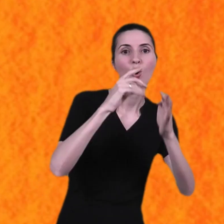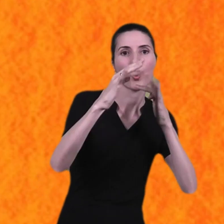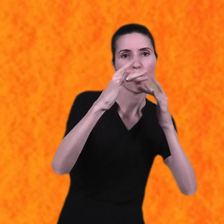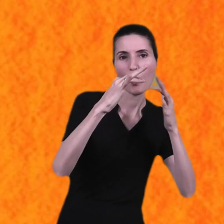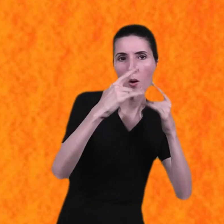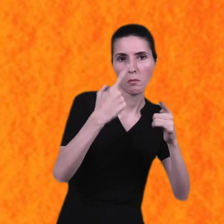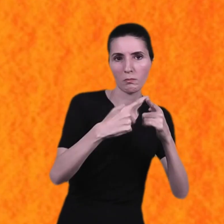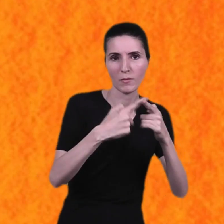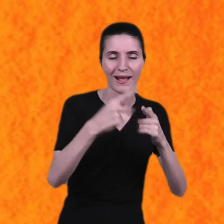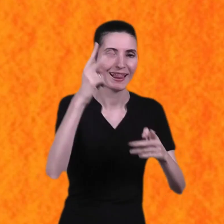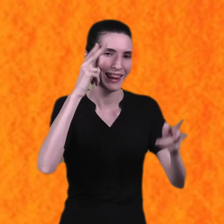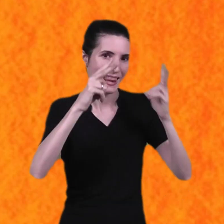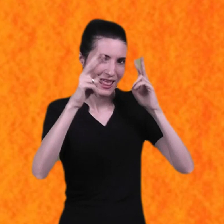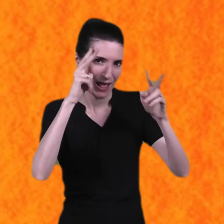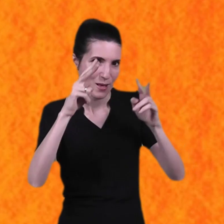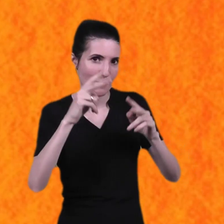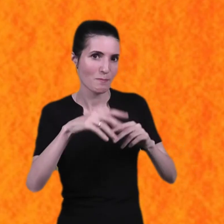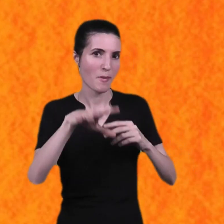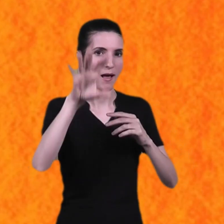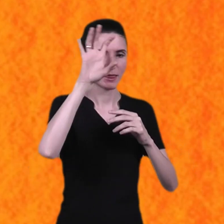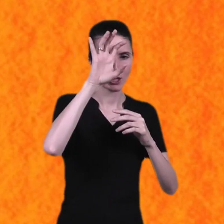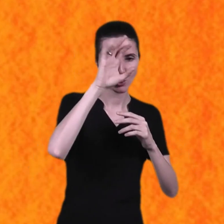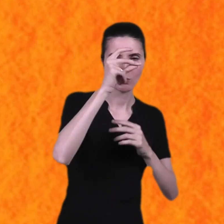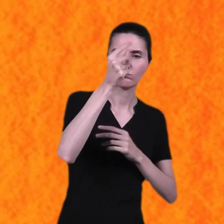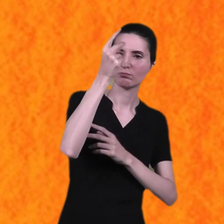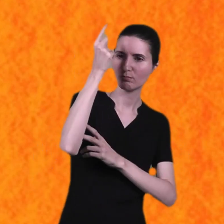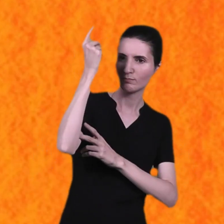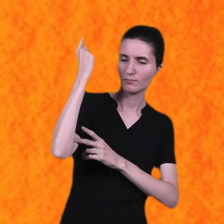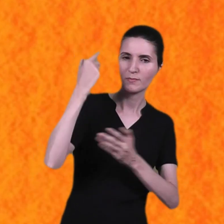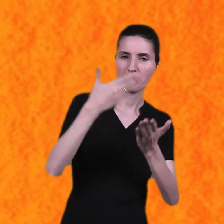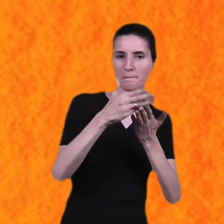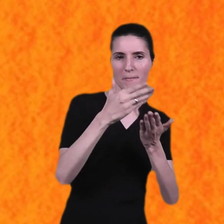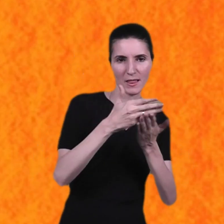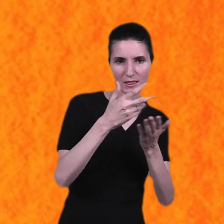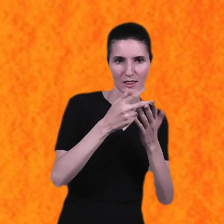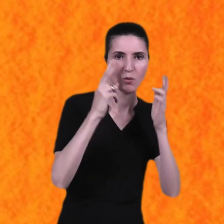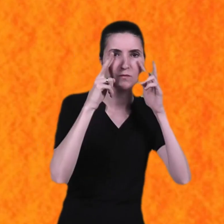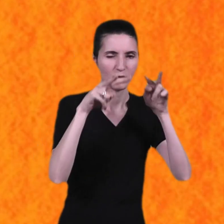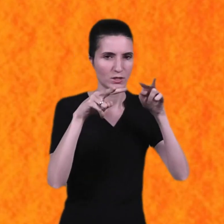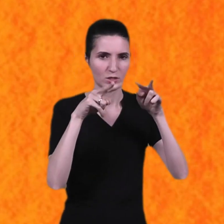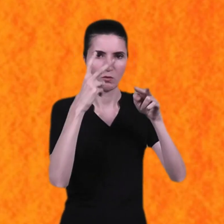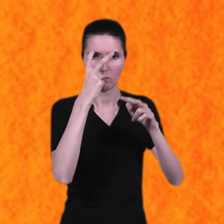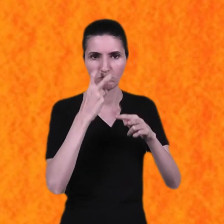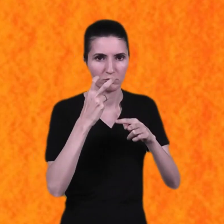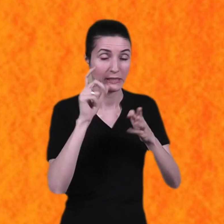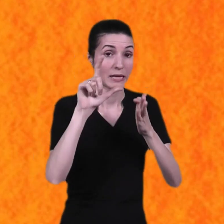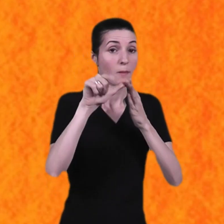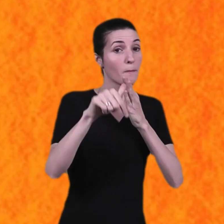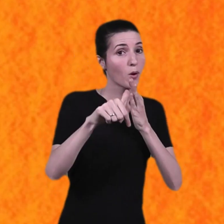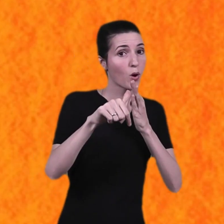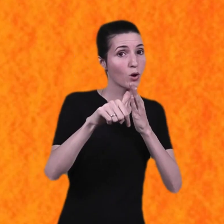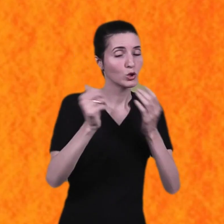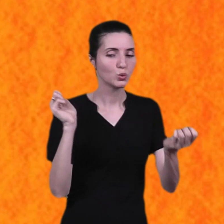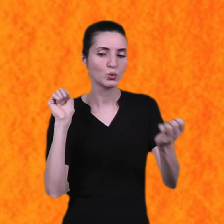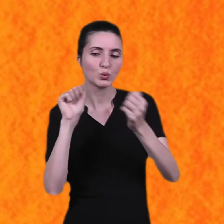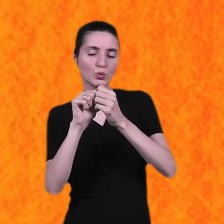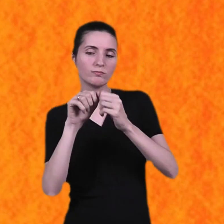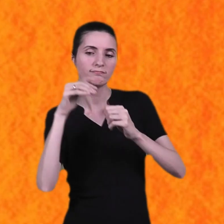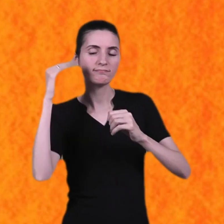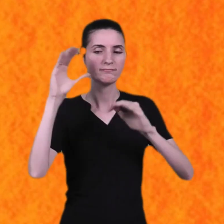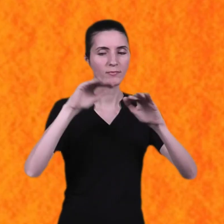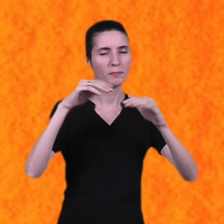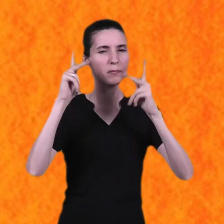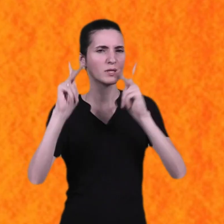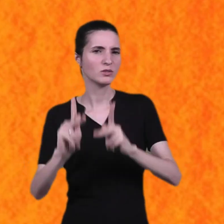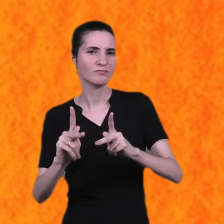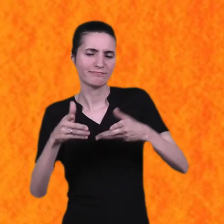de cores, porque tem a sua memória visual de antes de perder a visão, e depois nós temos também junto ali a